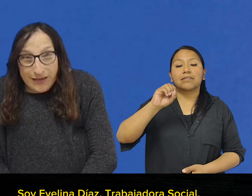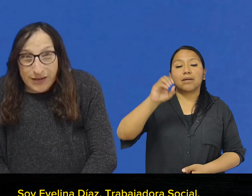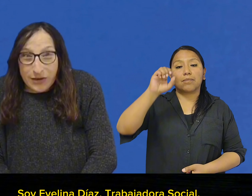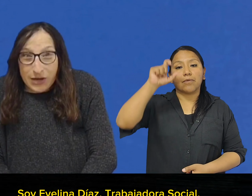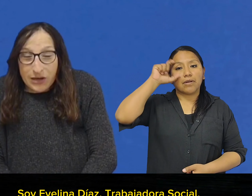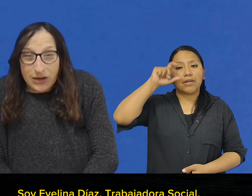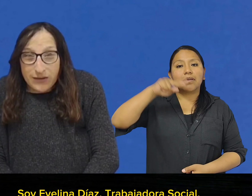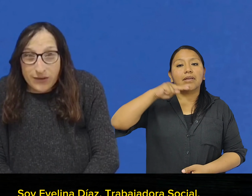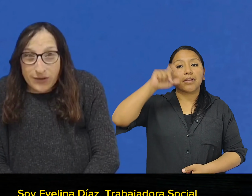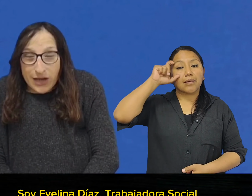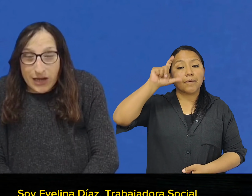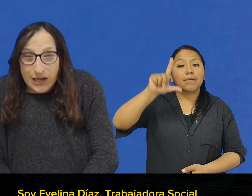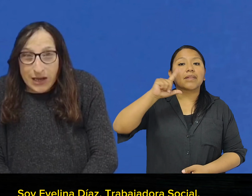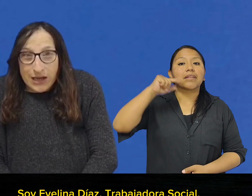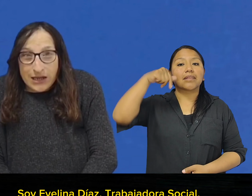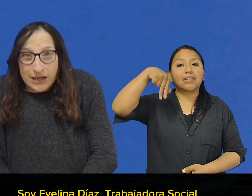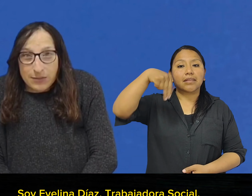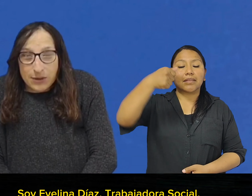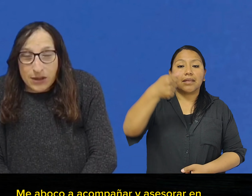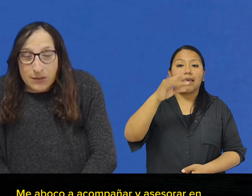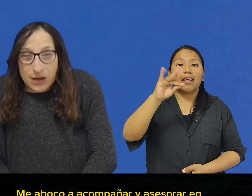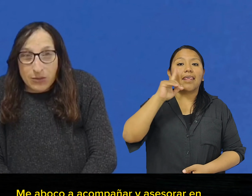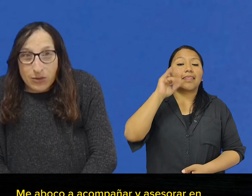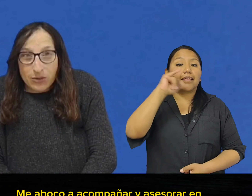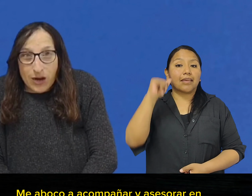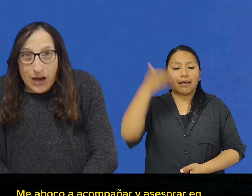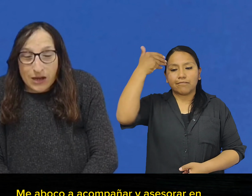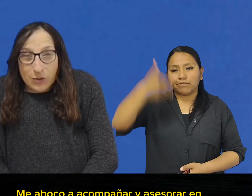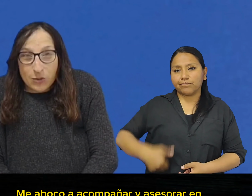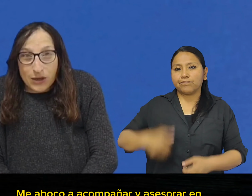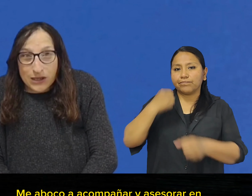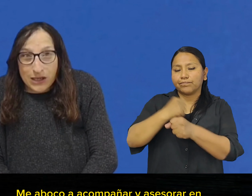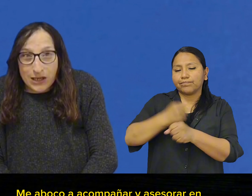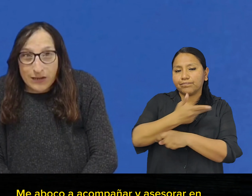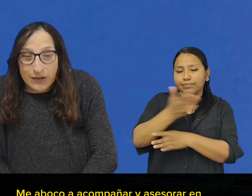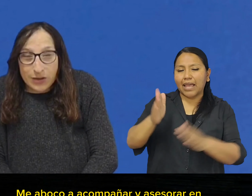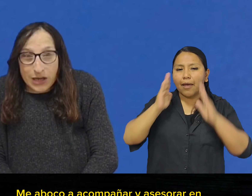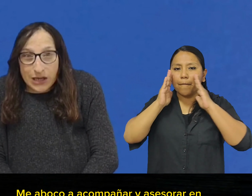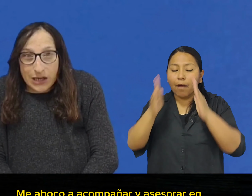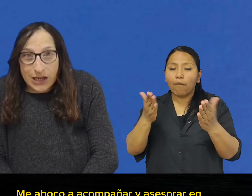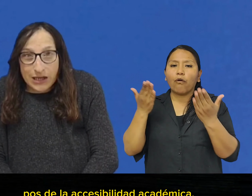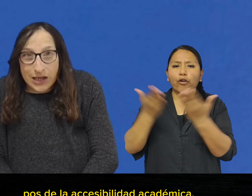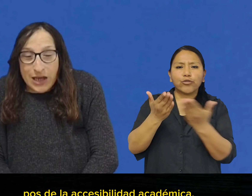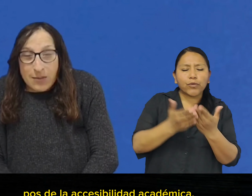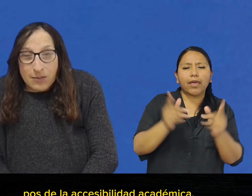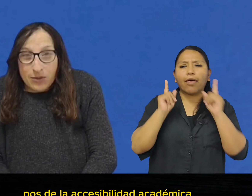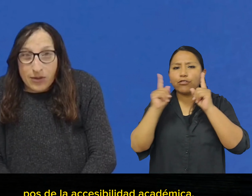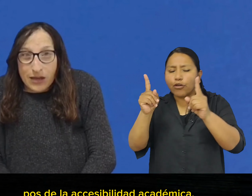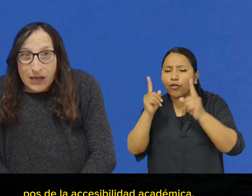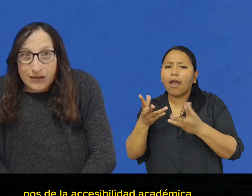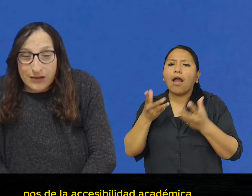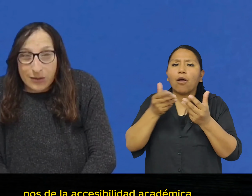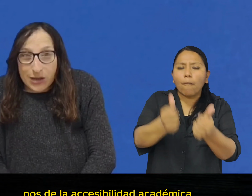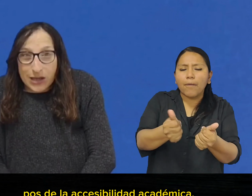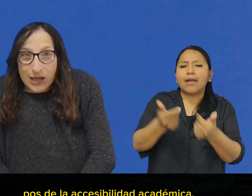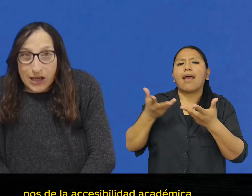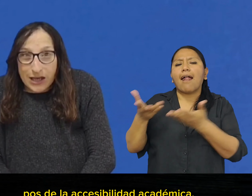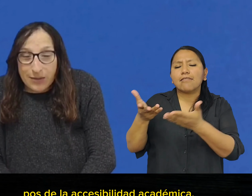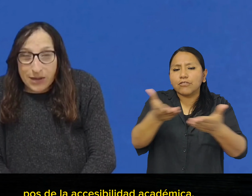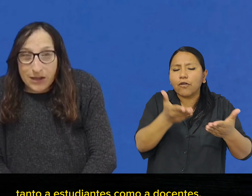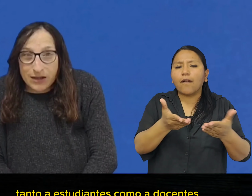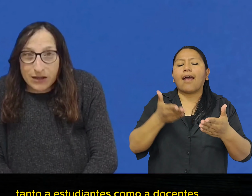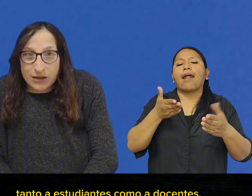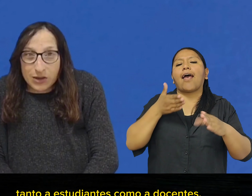Díaz, trabajadora social y me aboco a acompañar y asesorar en voz de la accesibilidad